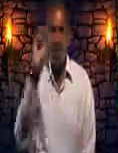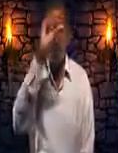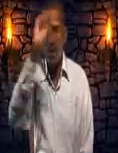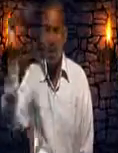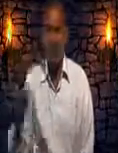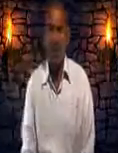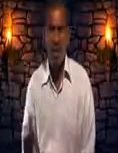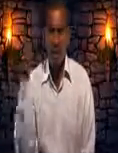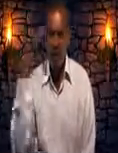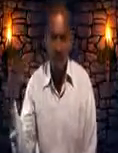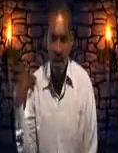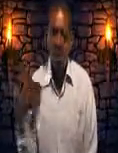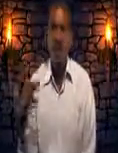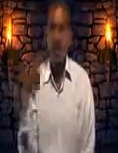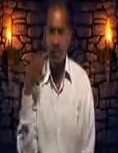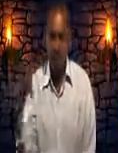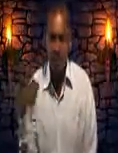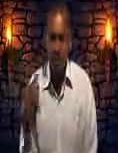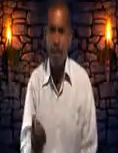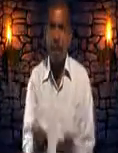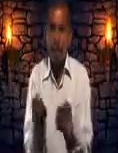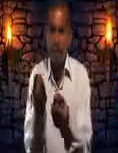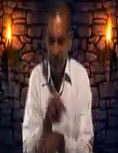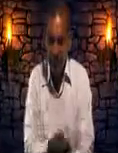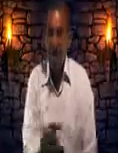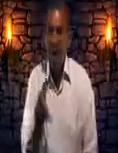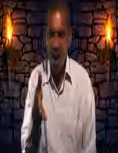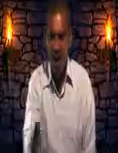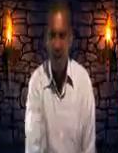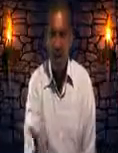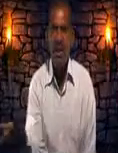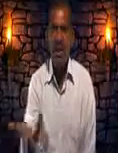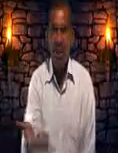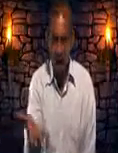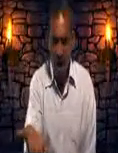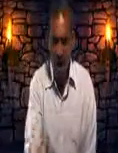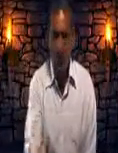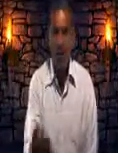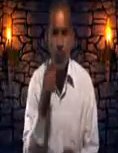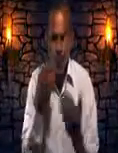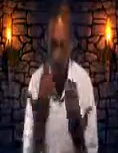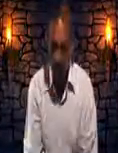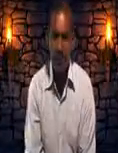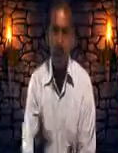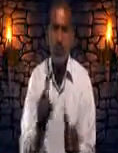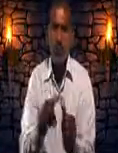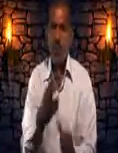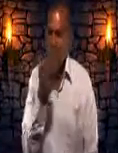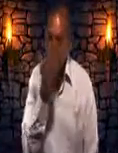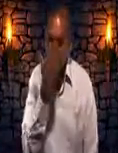வசனம் 20. தாய் தகப்பன்மார் பிரதியுத்தரமாக, இவன் எங்கள் குமாரன்தான்